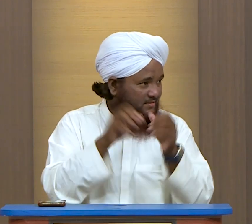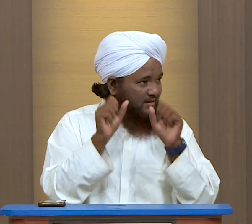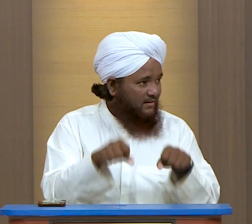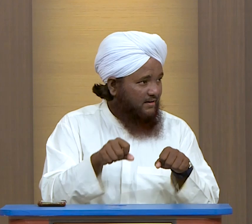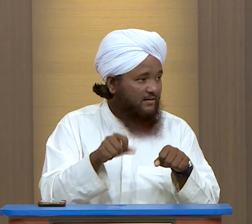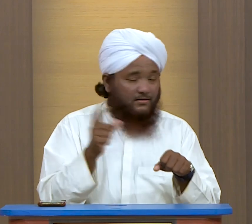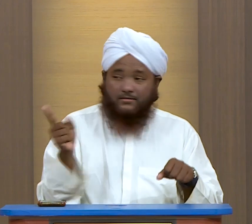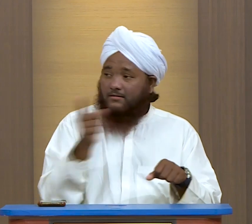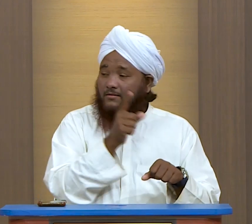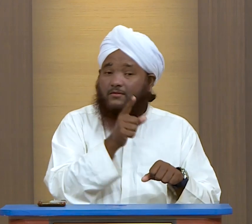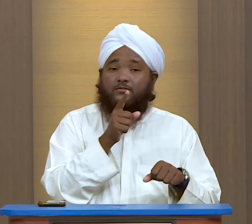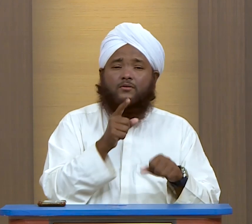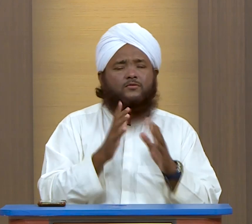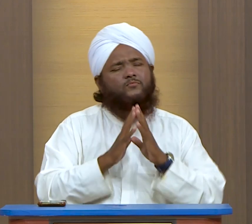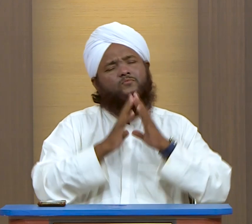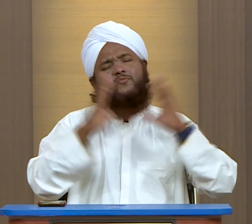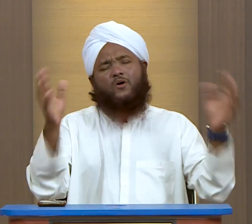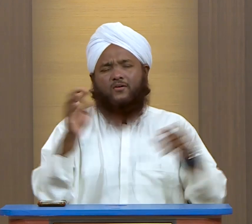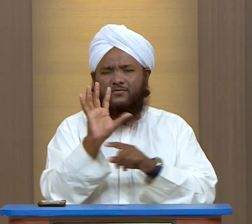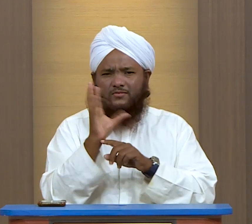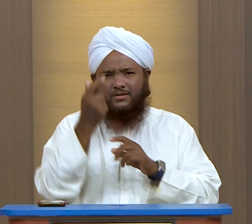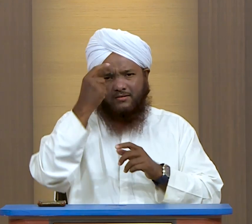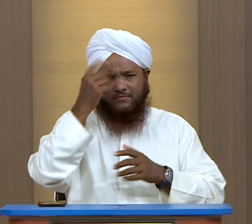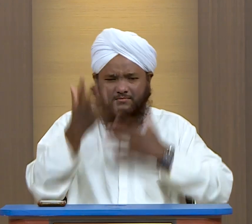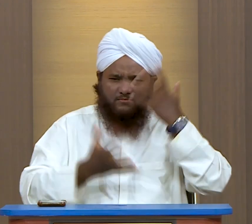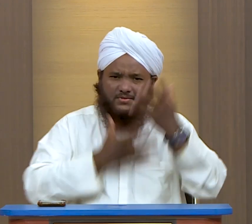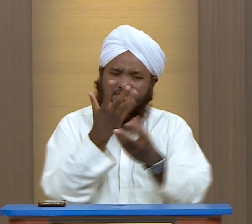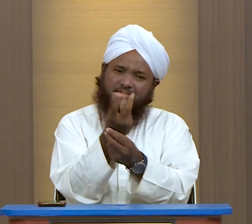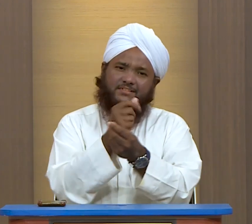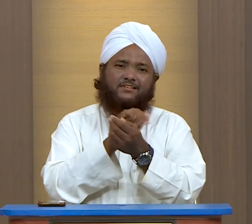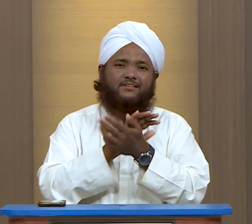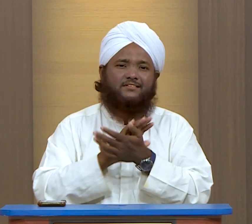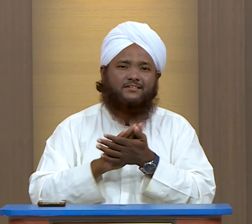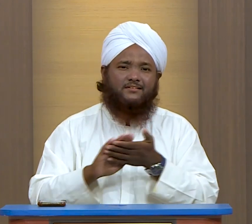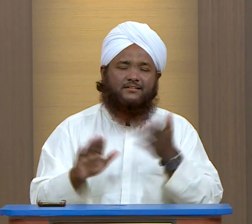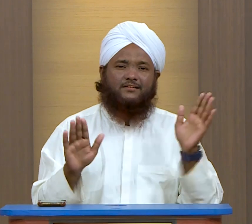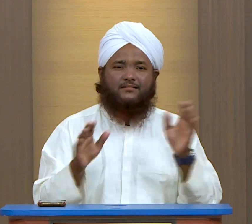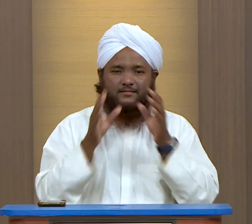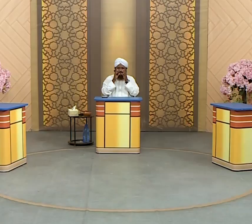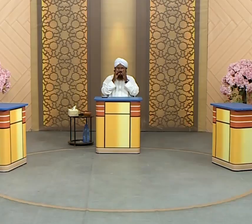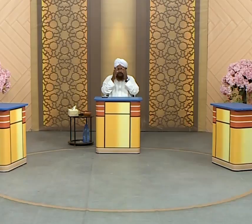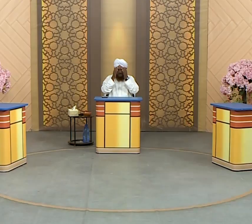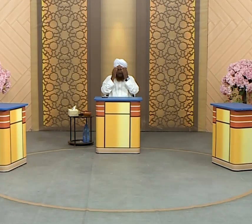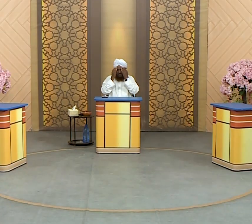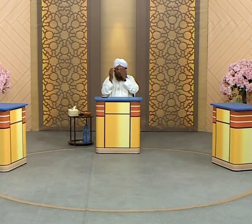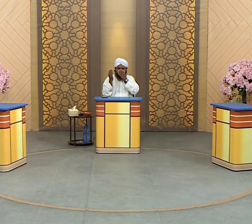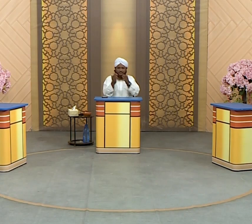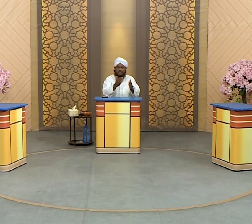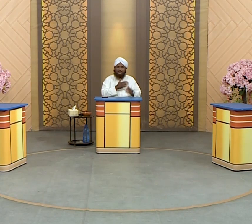وہیں بسا اوقات بڑی بڑی دنیاوی پریشانیوں سے بھی نجات مل جاتی ہے۔ صلو علی الحبیب صلی اللہ علی